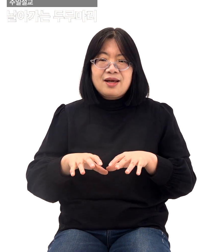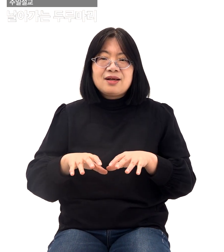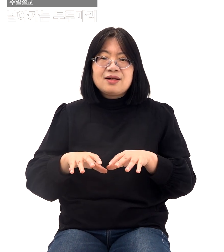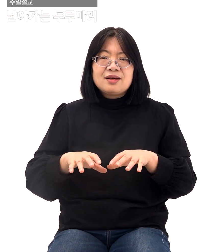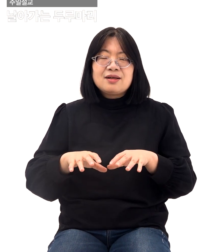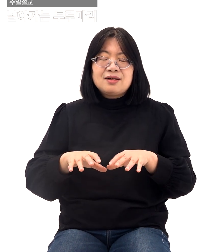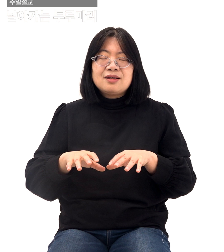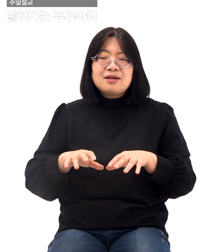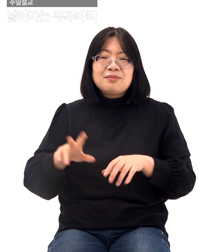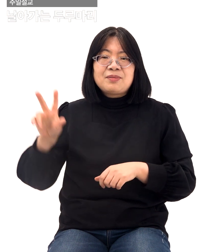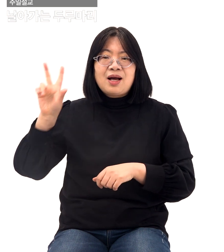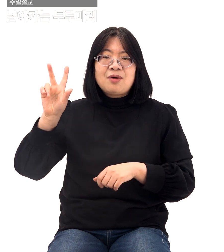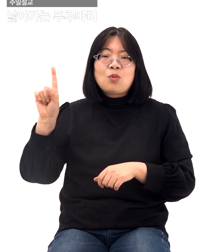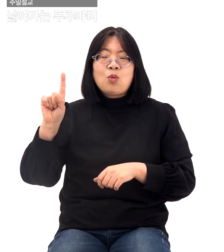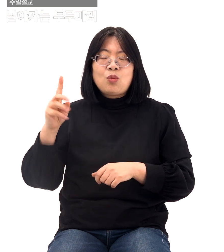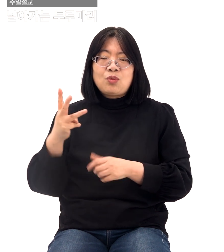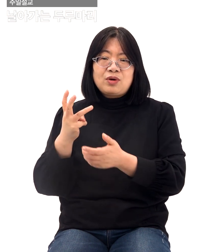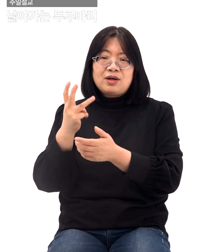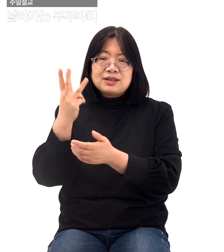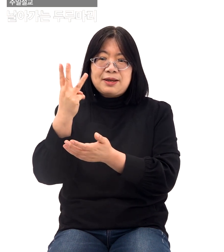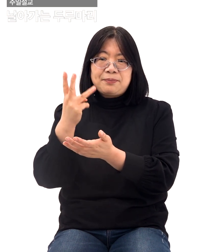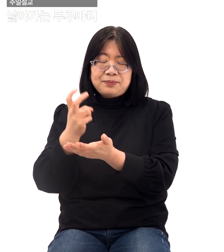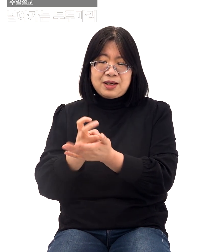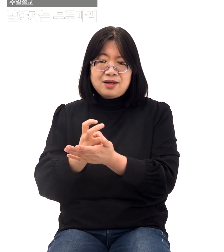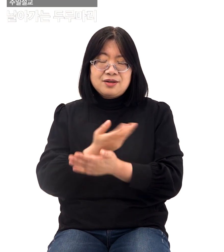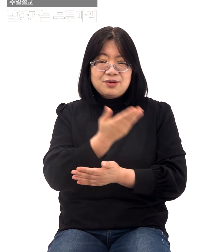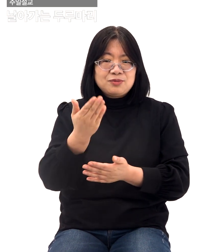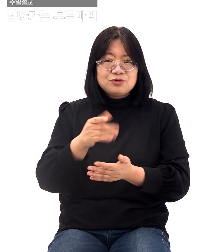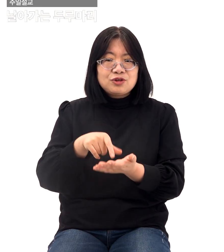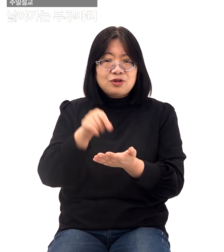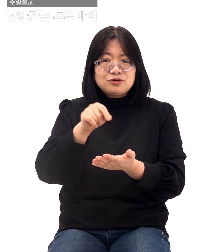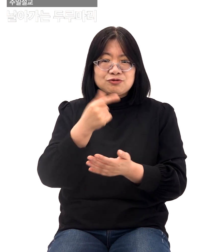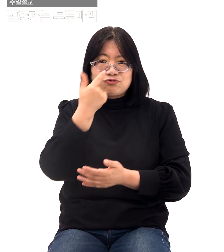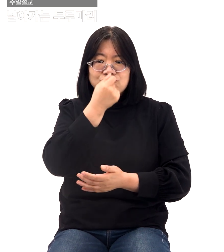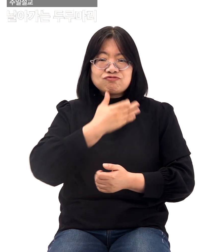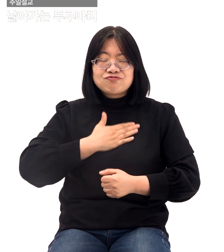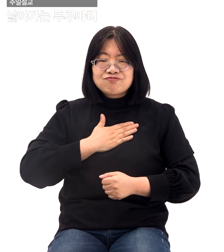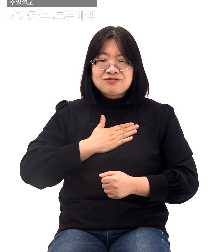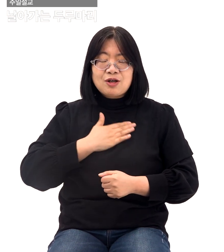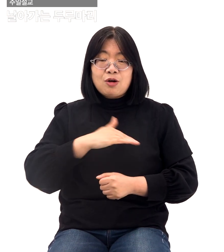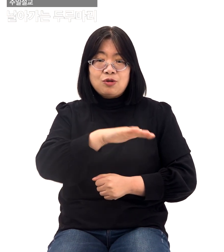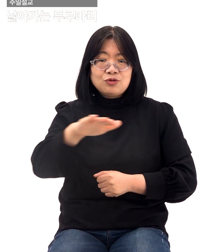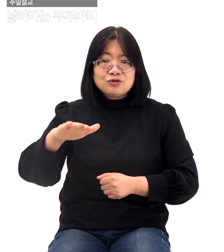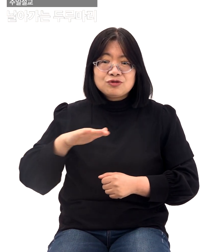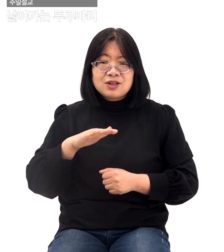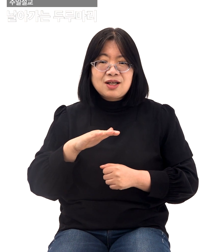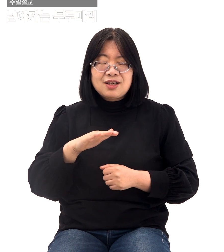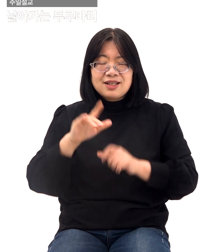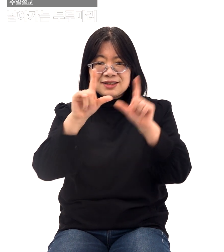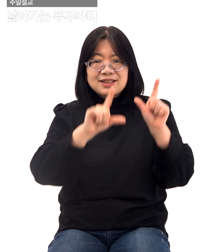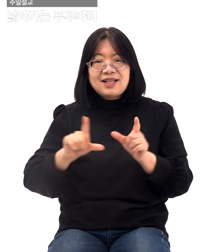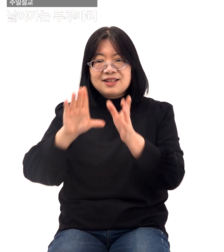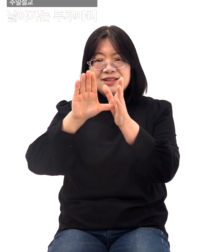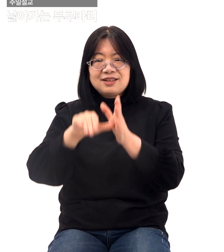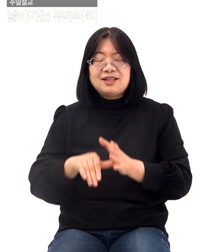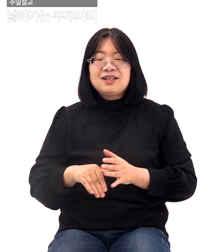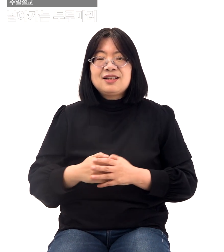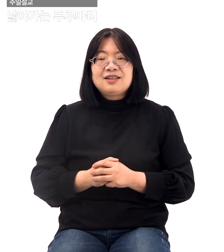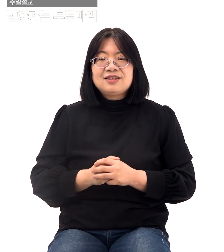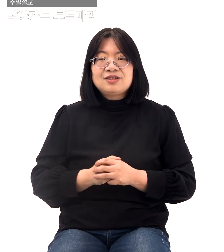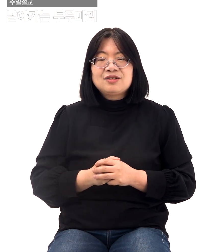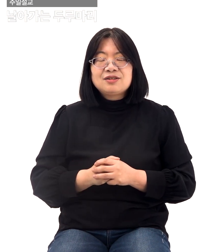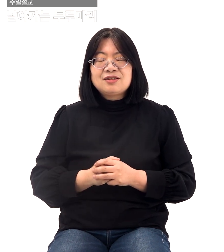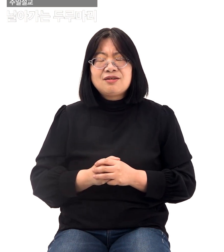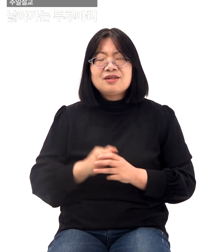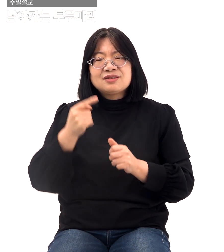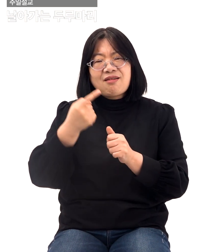맹세입니다. 3계명이에요. 이건 여러분들이 대충 다 잘 아실 거예요. 우리가 사실은 살면서